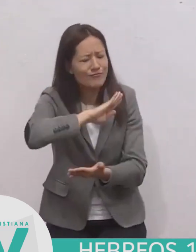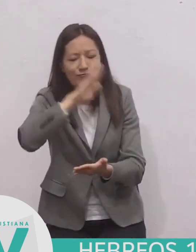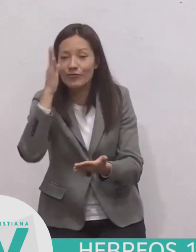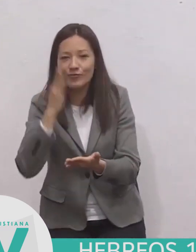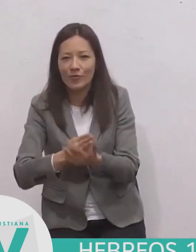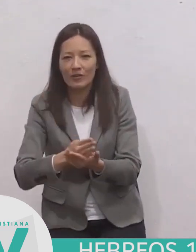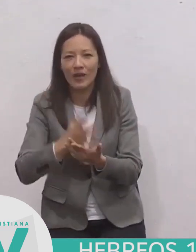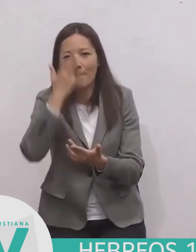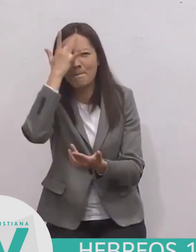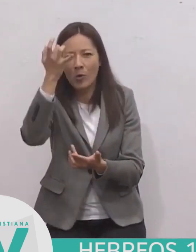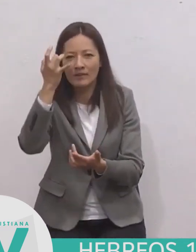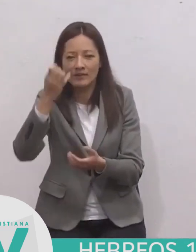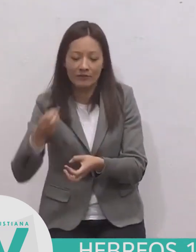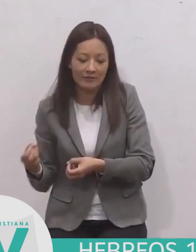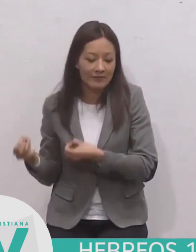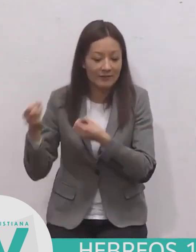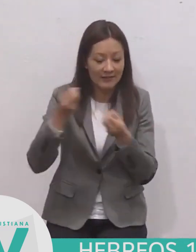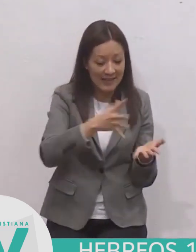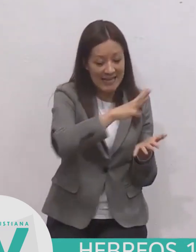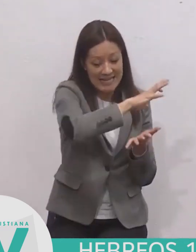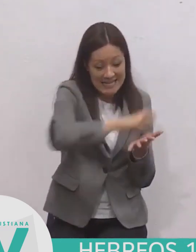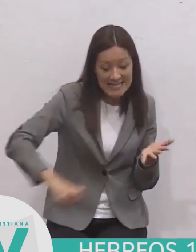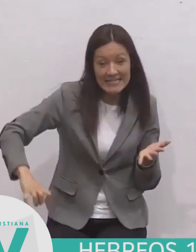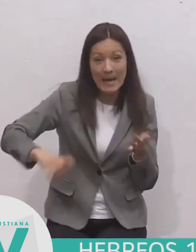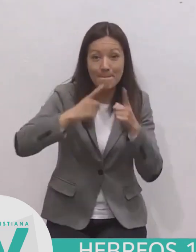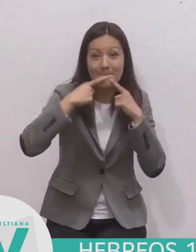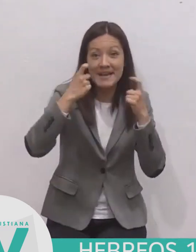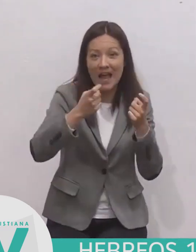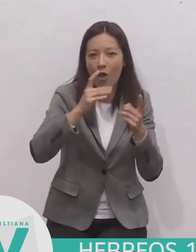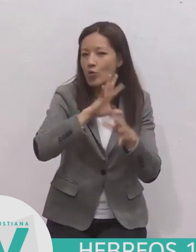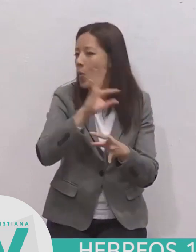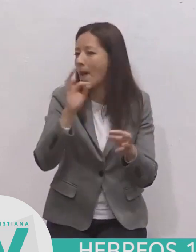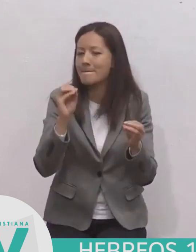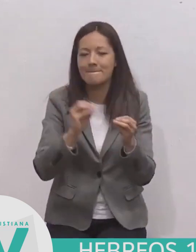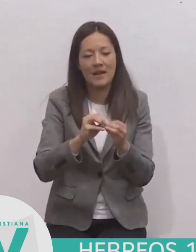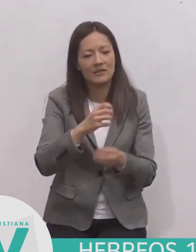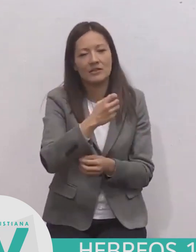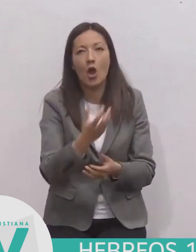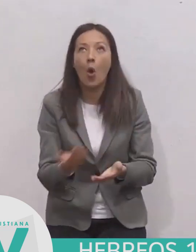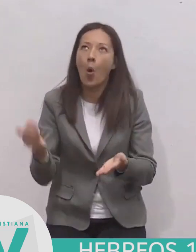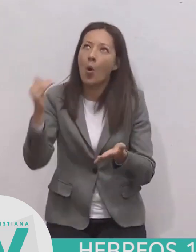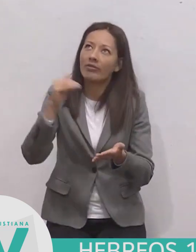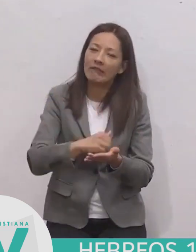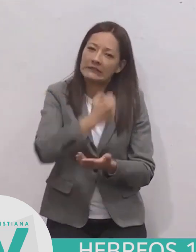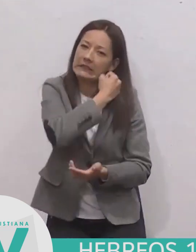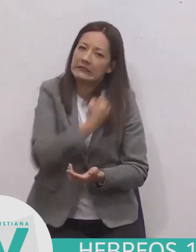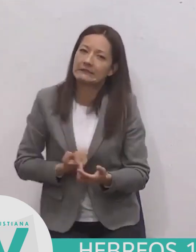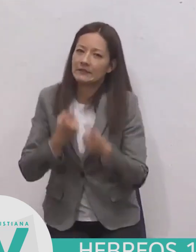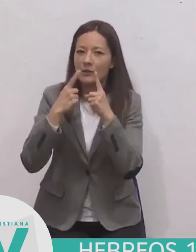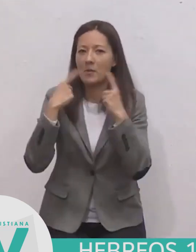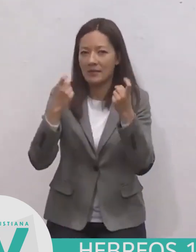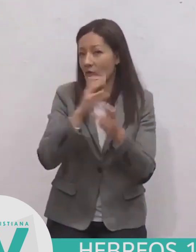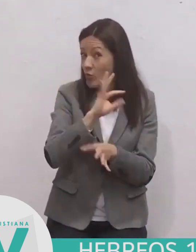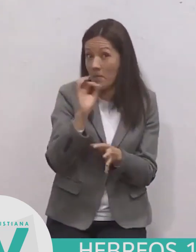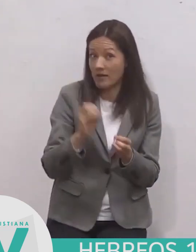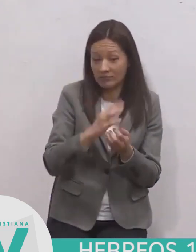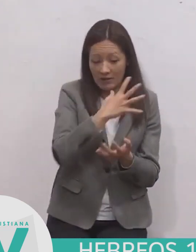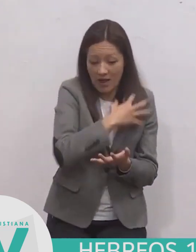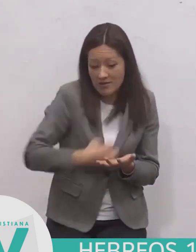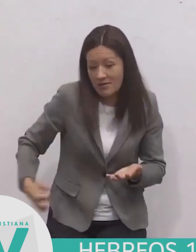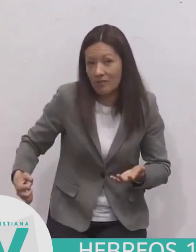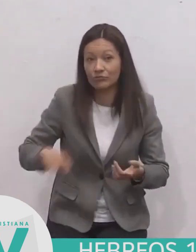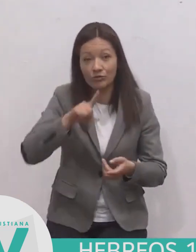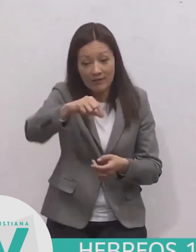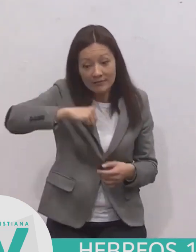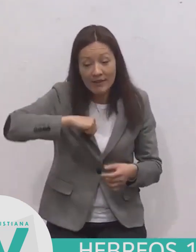pues donde hay remisión, donde estos son quitados, no hay más ofrenda por el pecado. Así que hermanos, teniendo libertad, ¿usted entiende